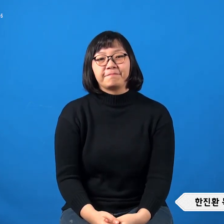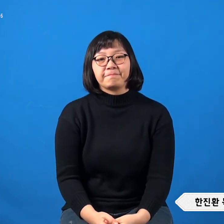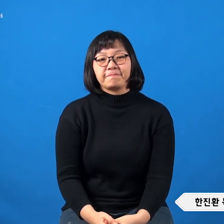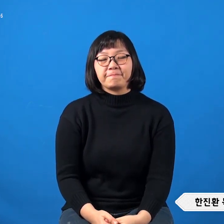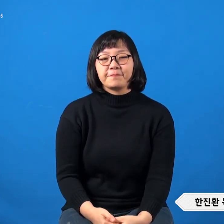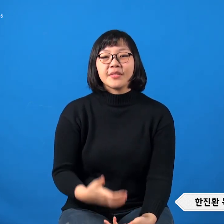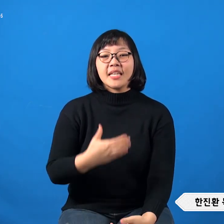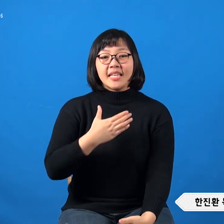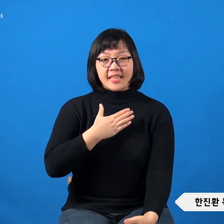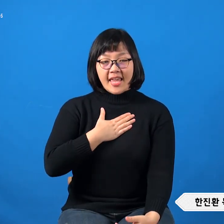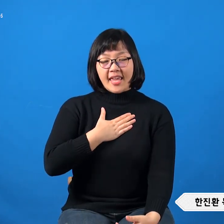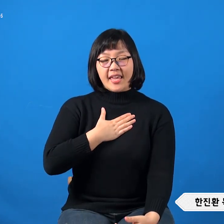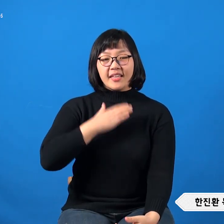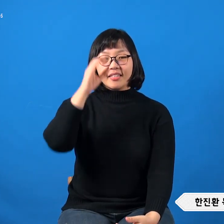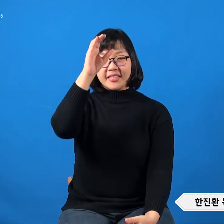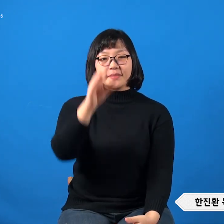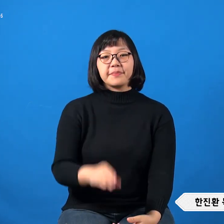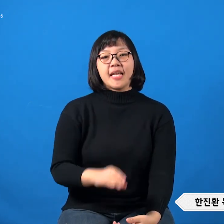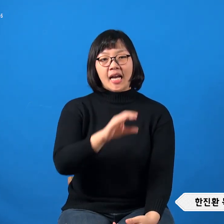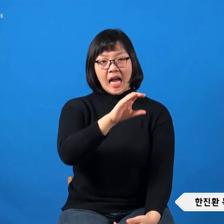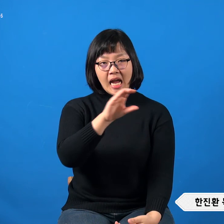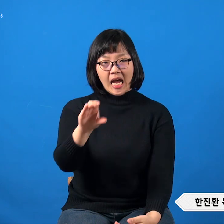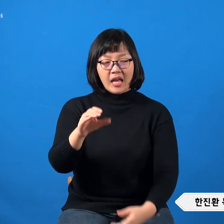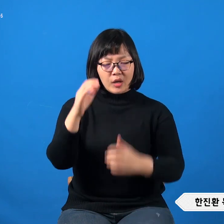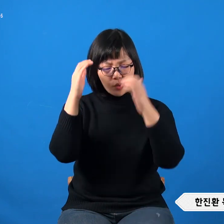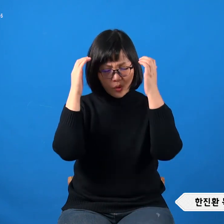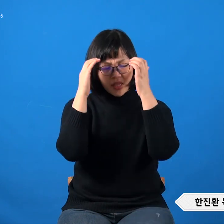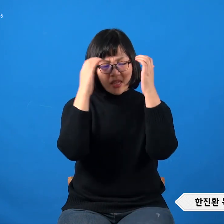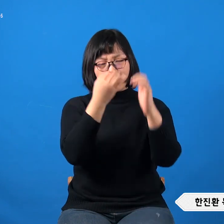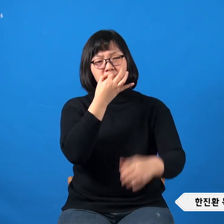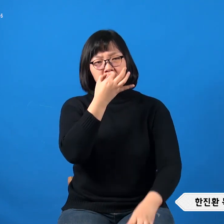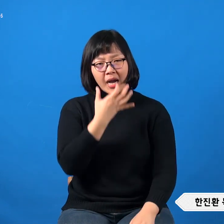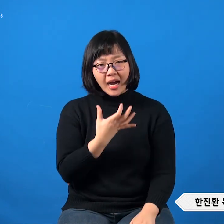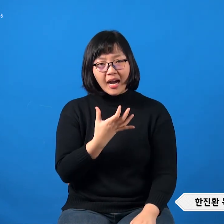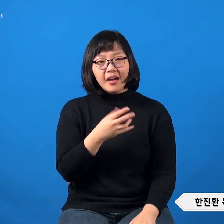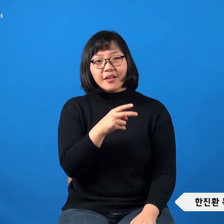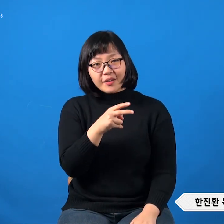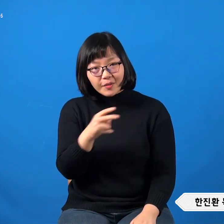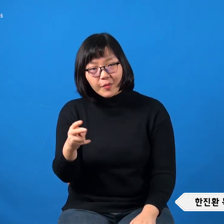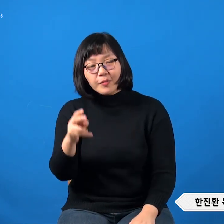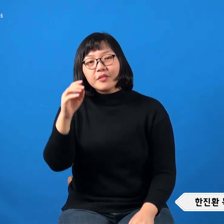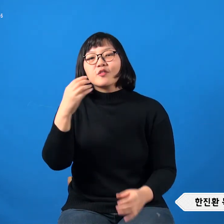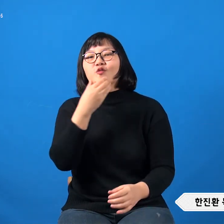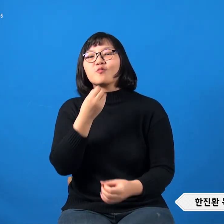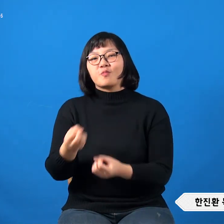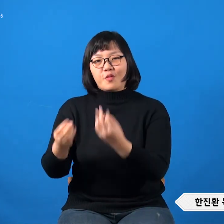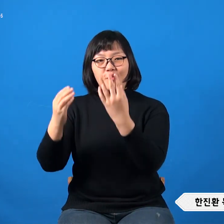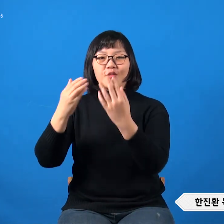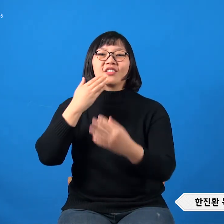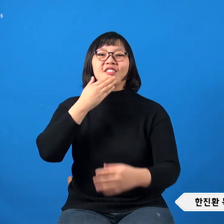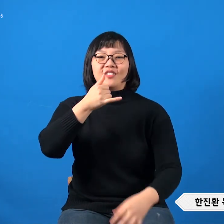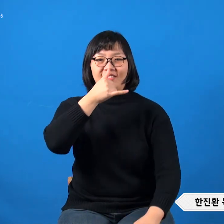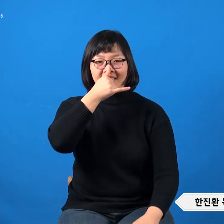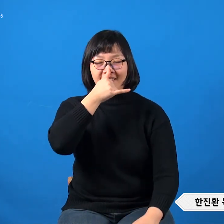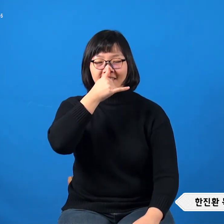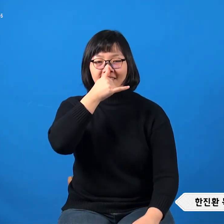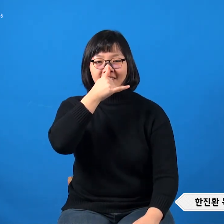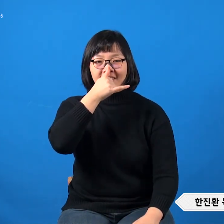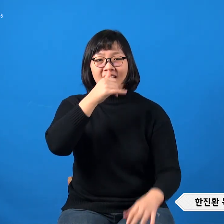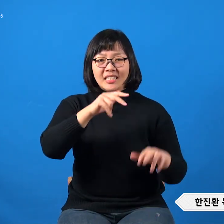내 몫에 태인 십자가가 축복이 될 수 있습니다. 폭풍이 축복이 될 수